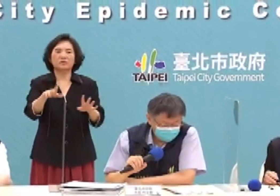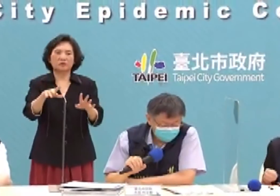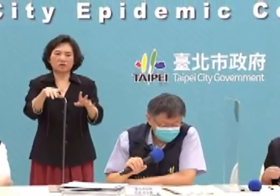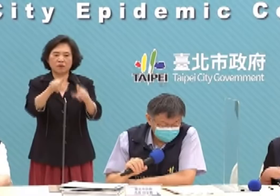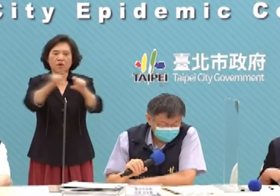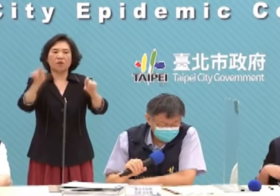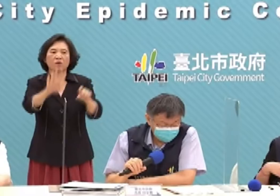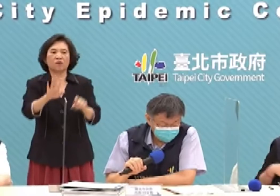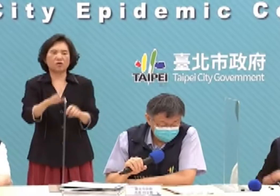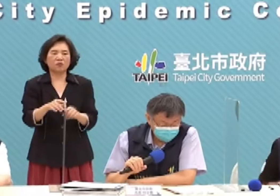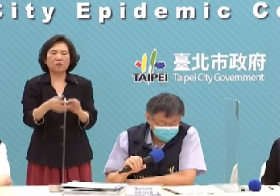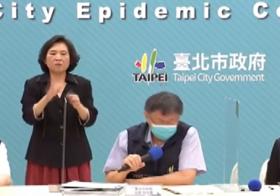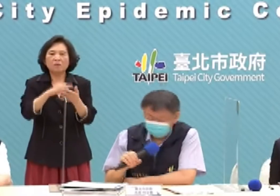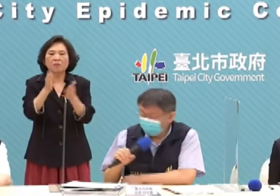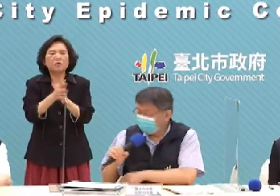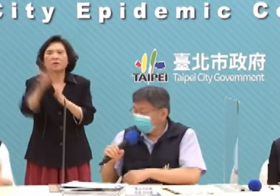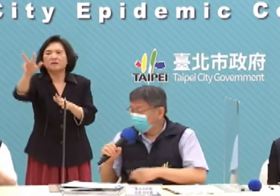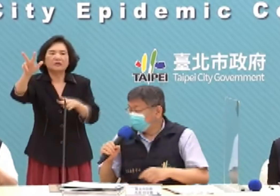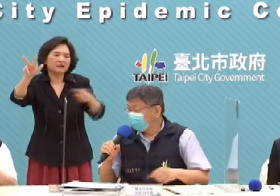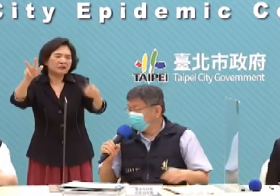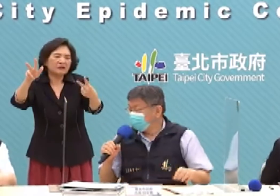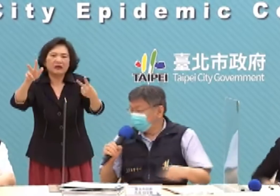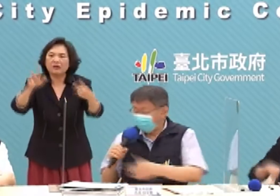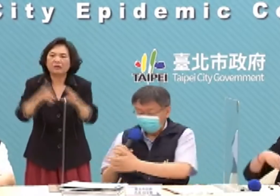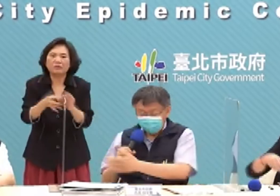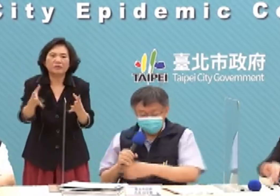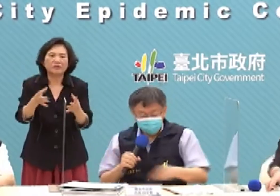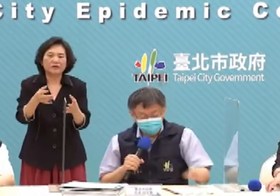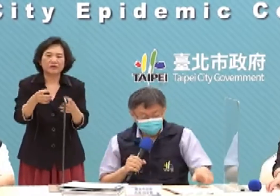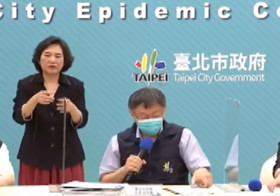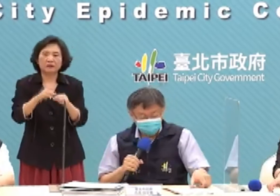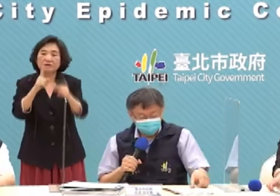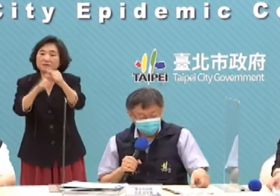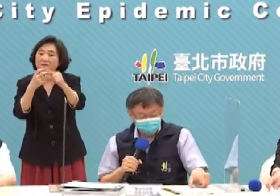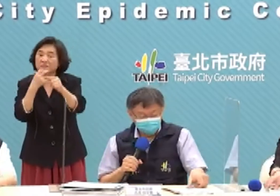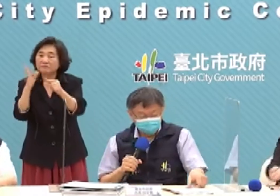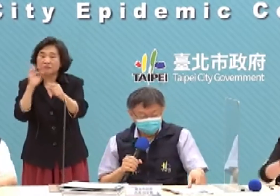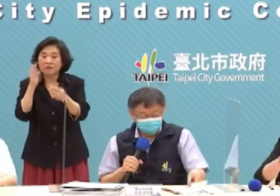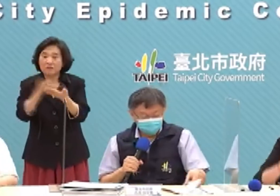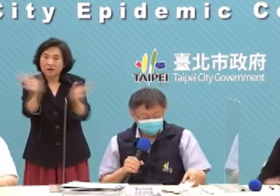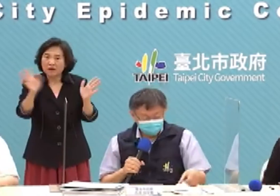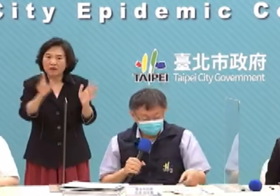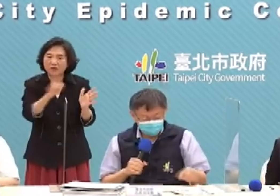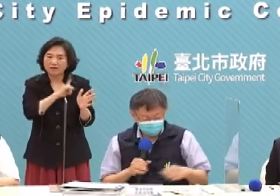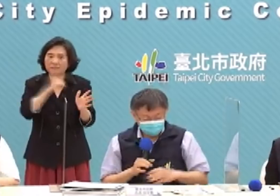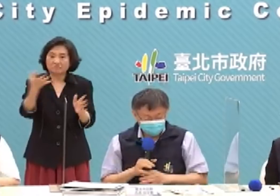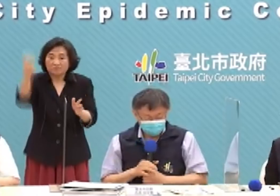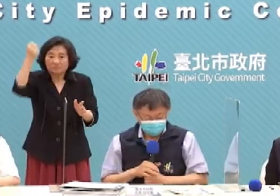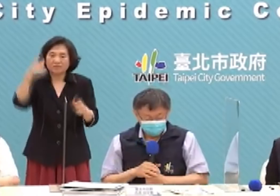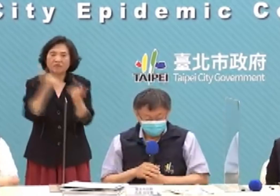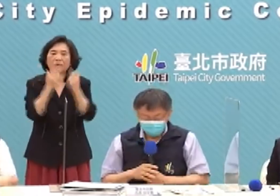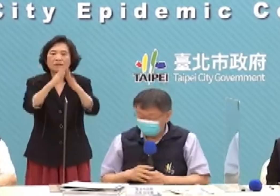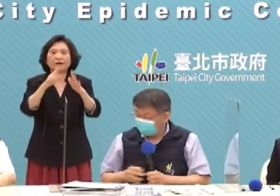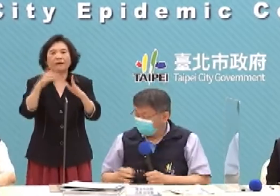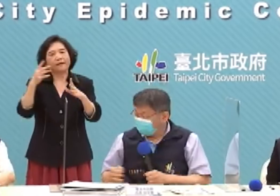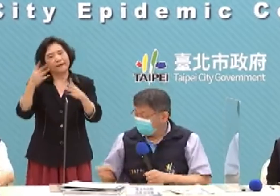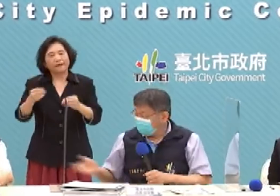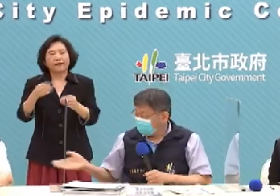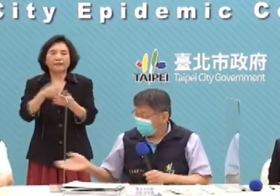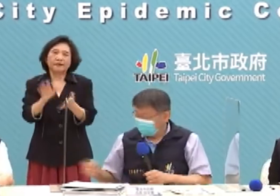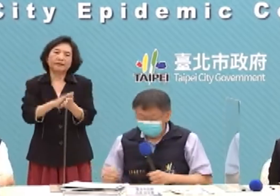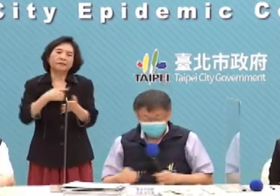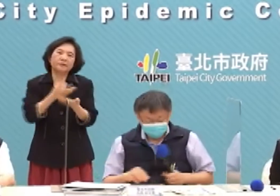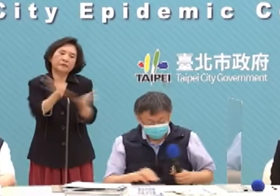疫苗，这其中的落差到底是什么原因？是否因为中央有分配疫苗的主导权，台北市只能管到涟